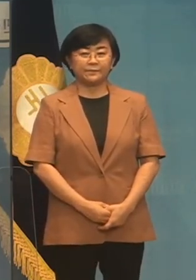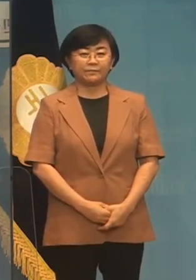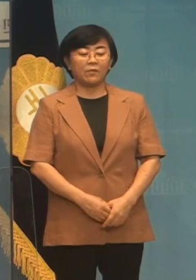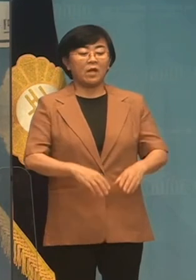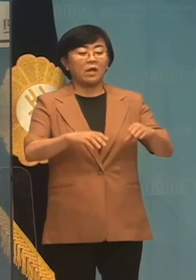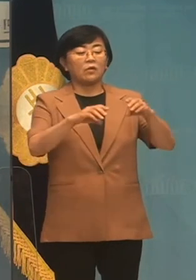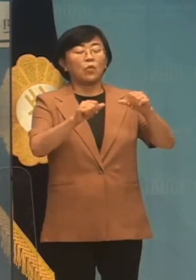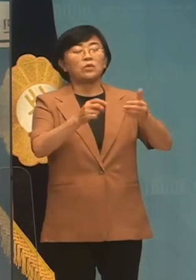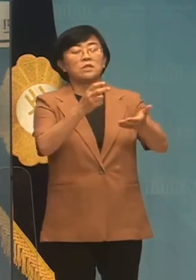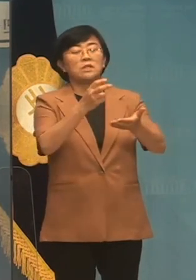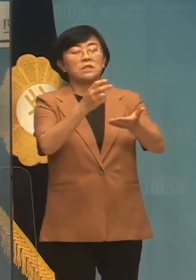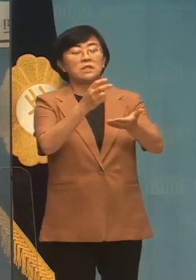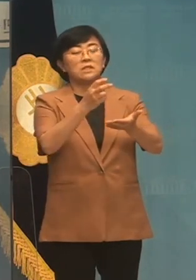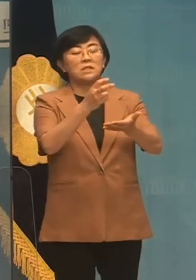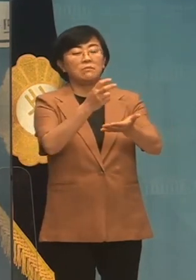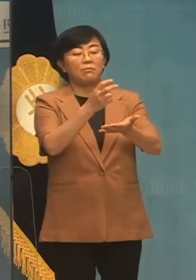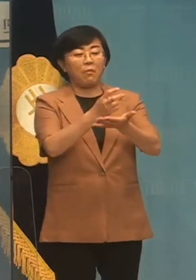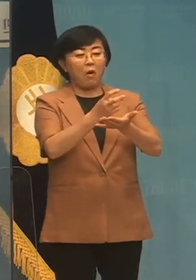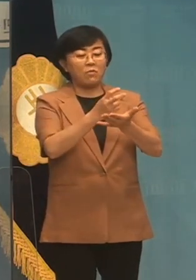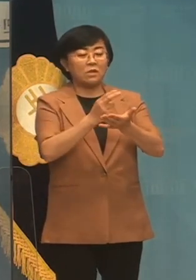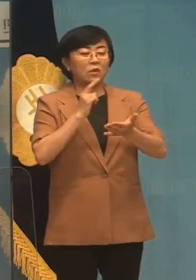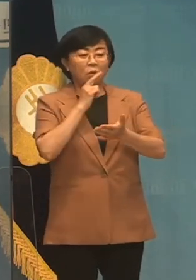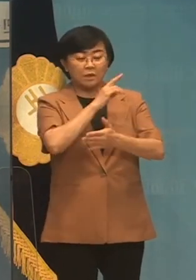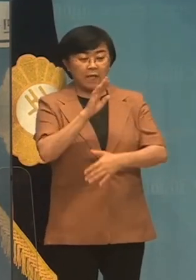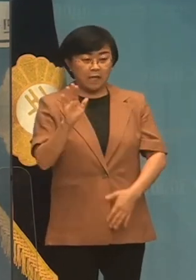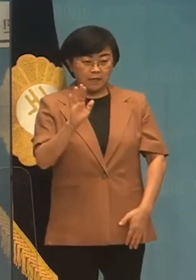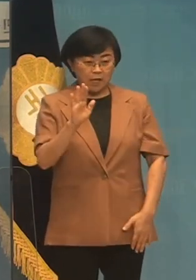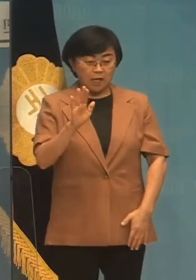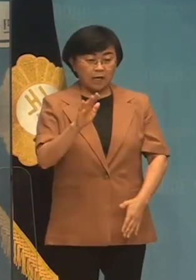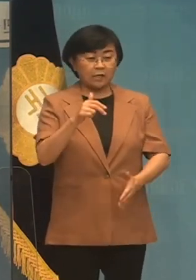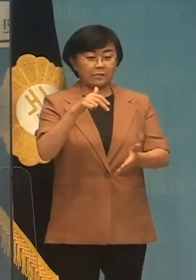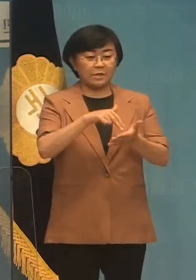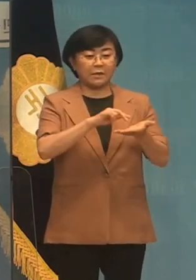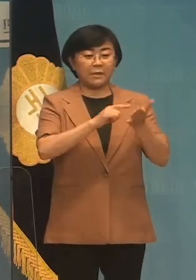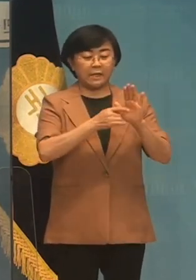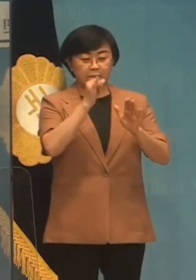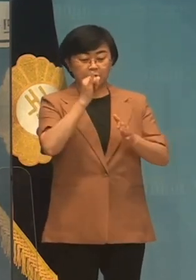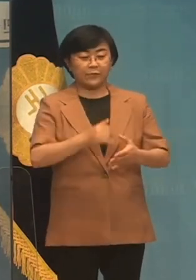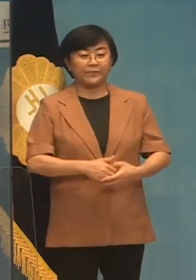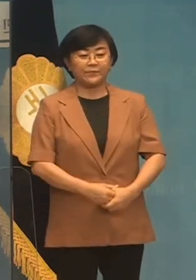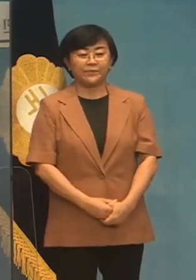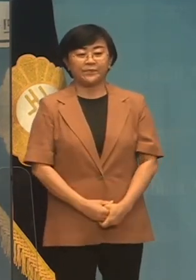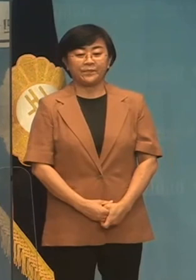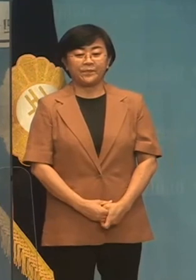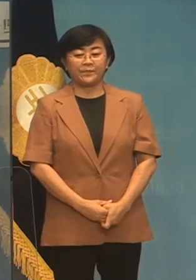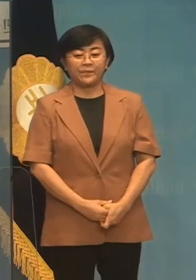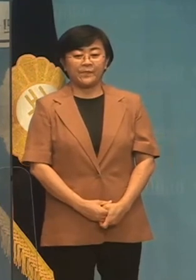사실상 농지법 의혹 수준이 아니라는 것이 밝혀지고 있는 것입니다.